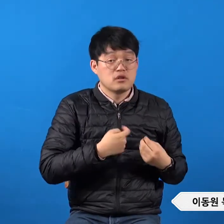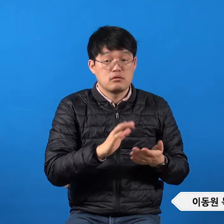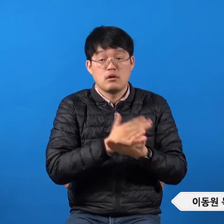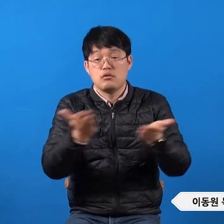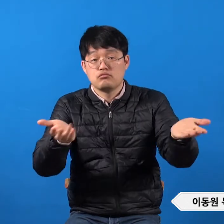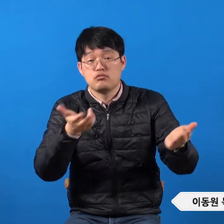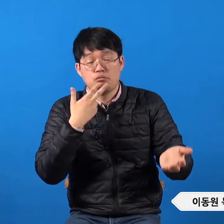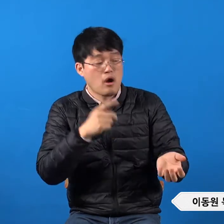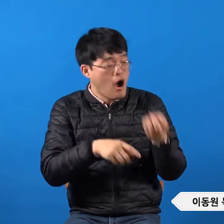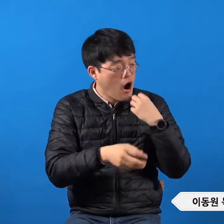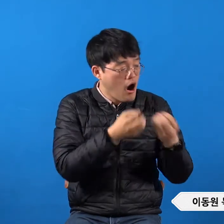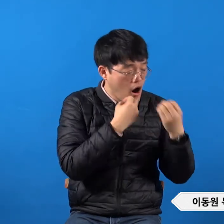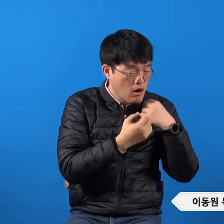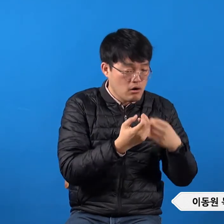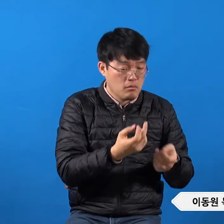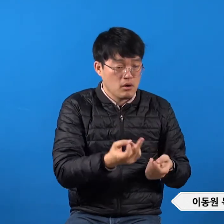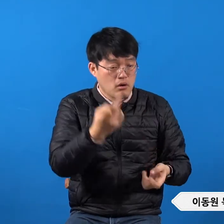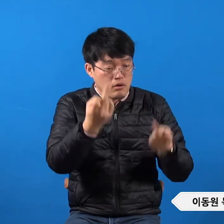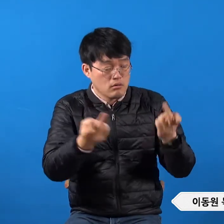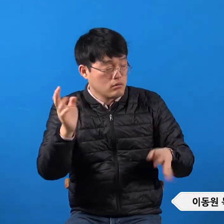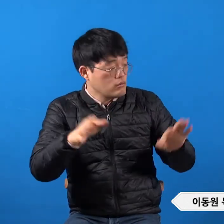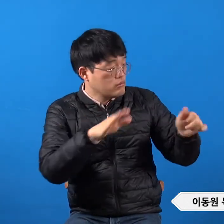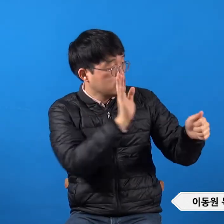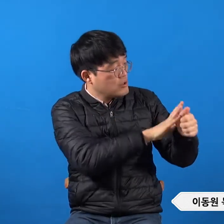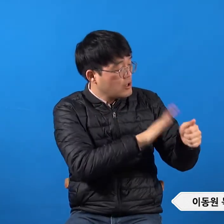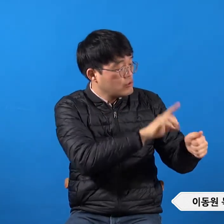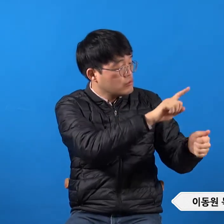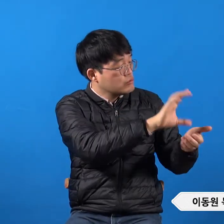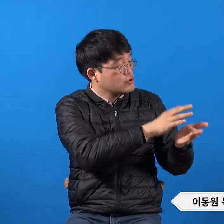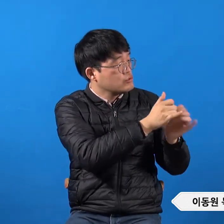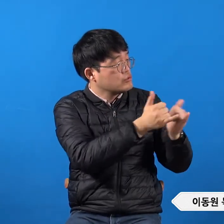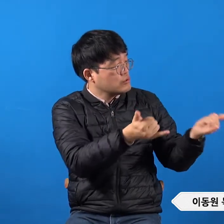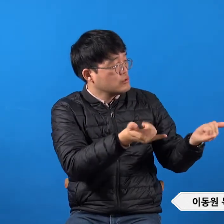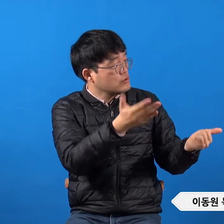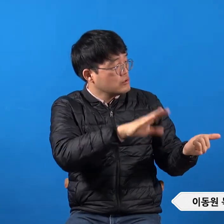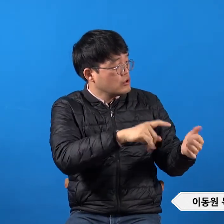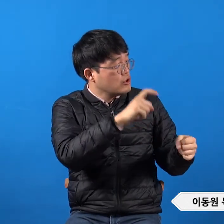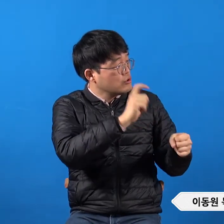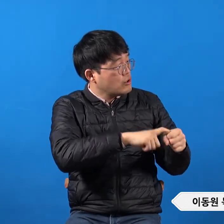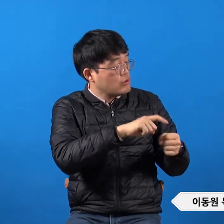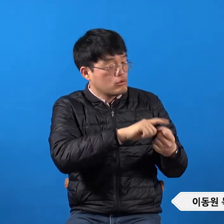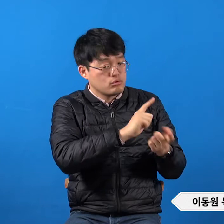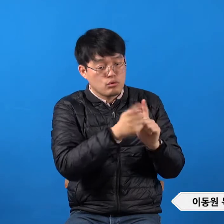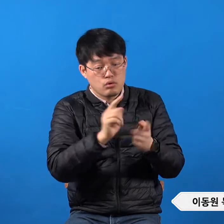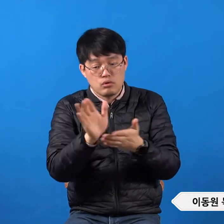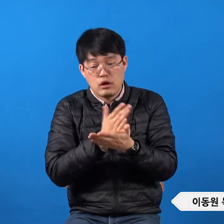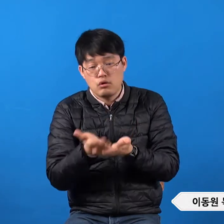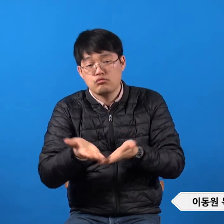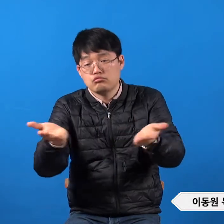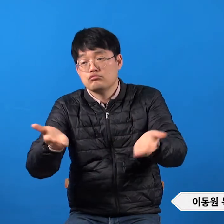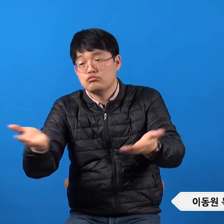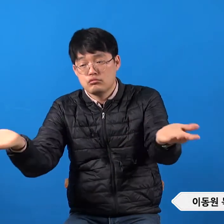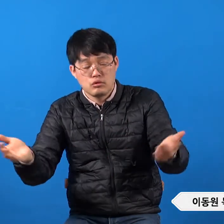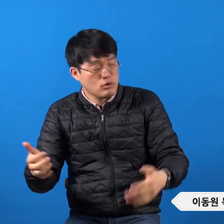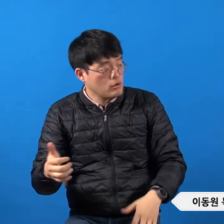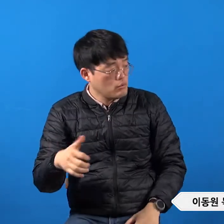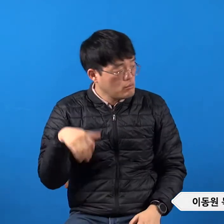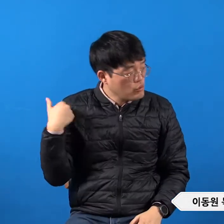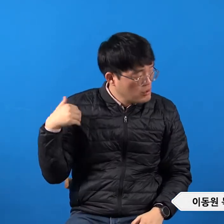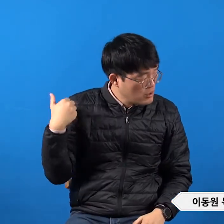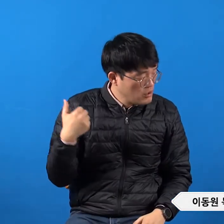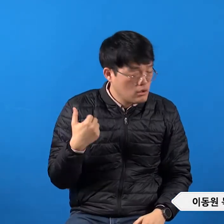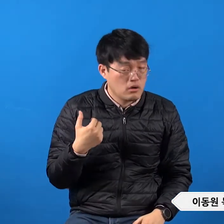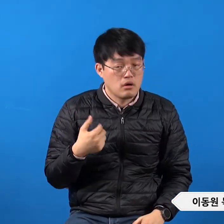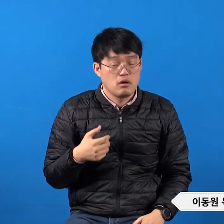않고. 옆에 있는 형제가 야, 너는 크리스찬으로서 서로 나누라. 그 말씀도